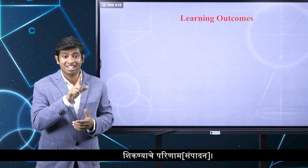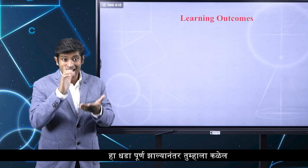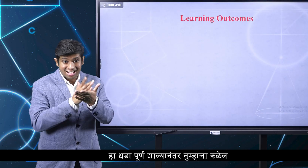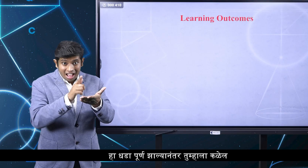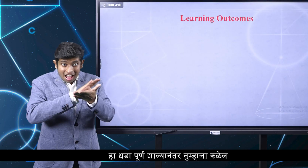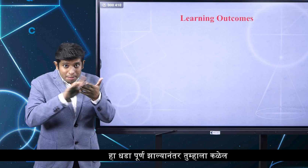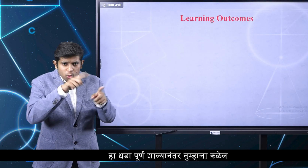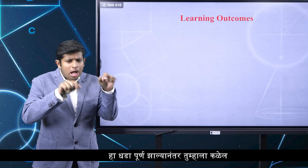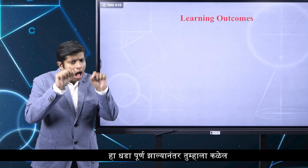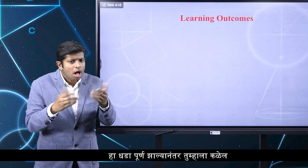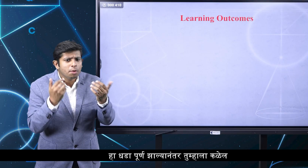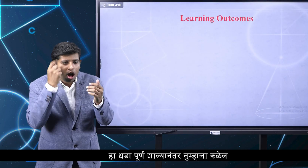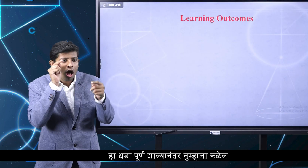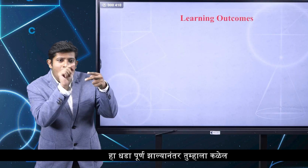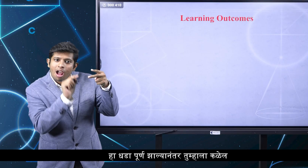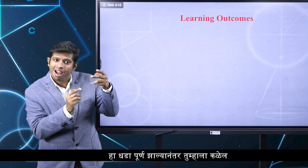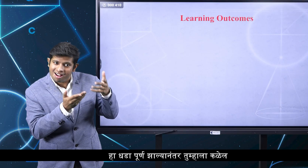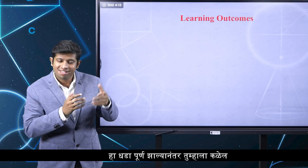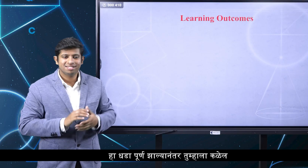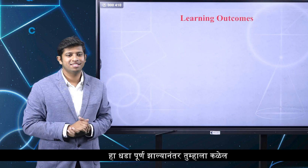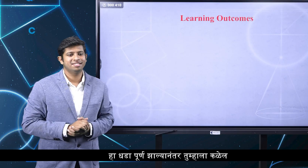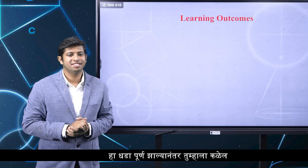हा धडा पूर्ण झाल्यानंतर तुम्हाला कळेल